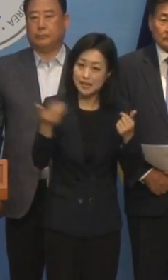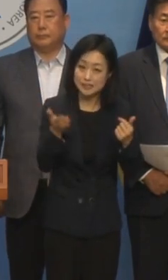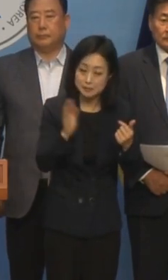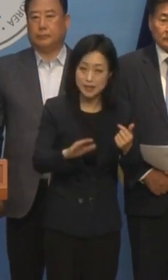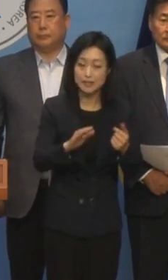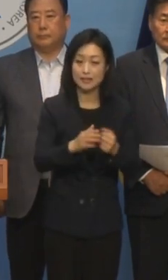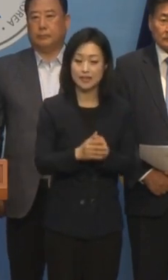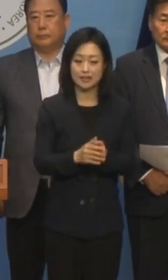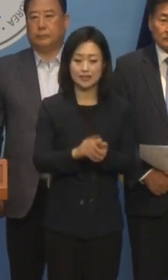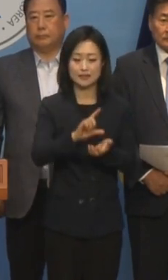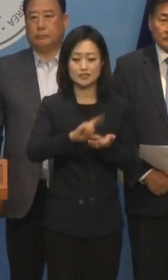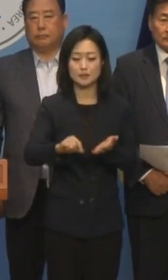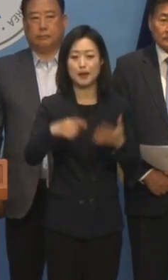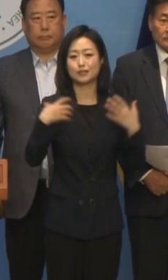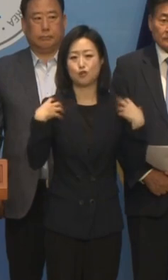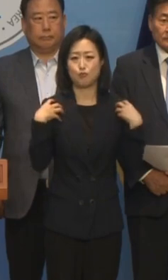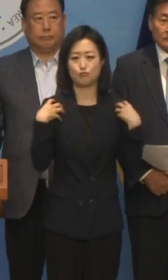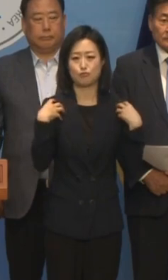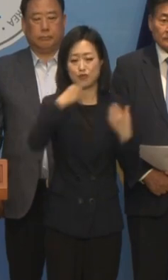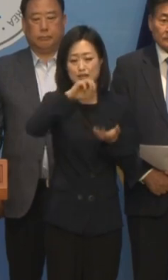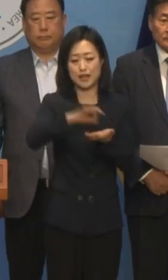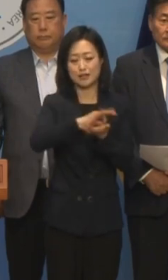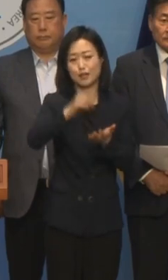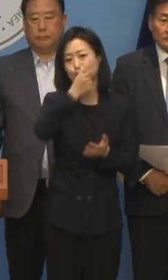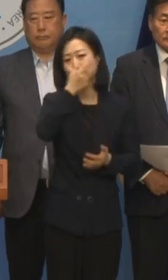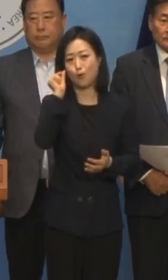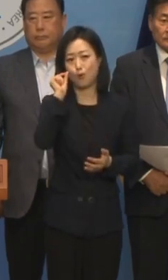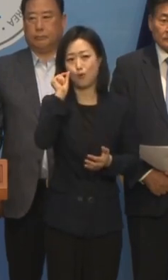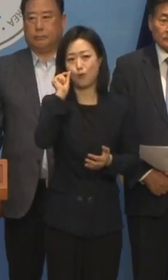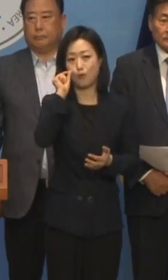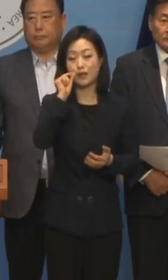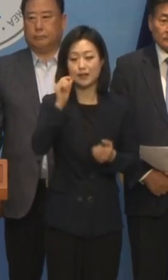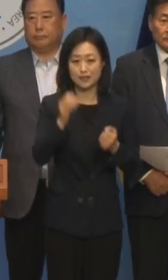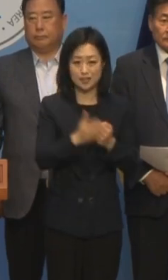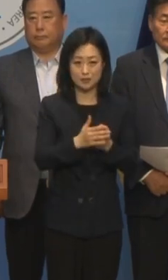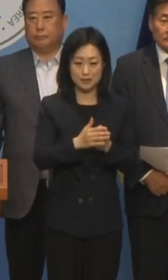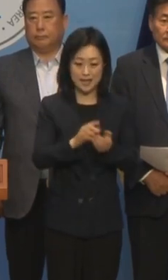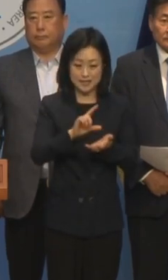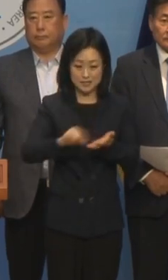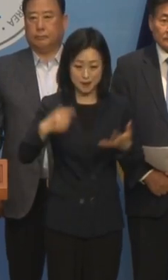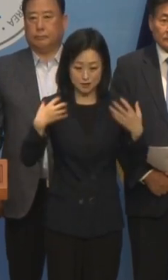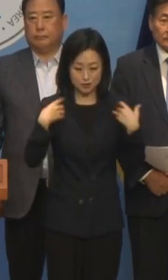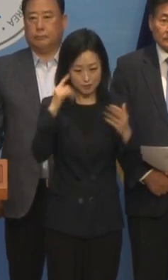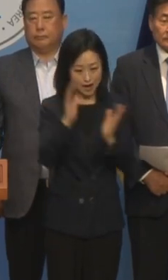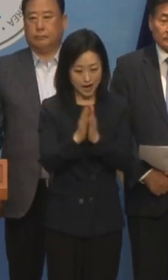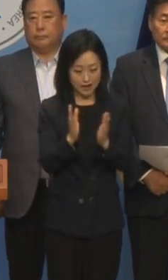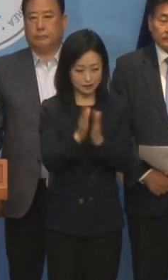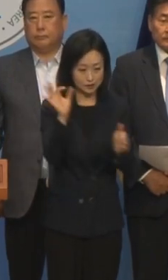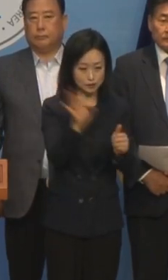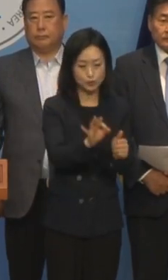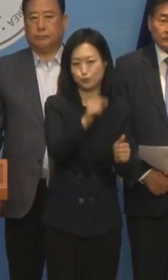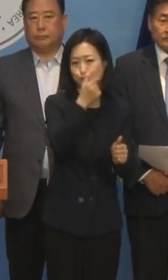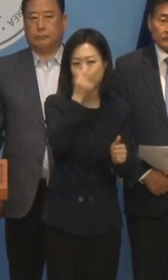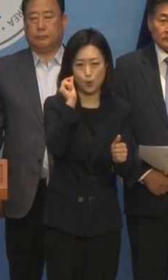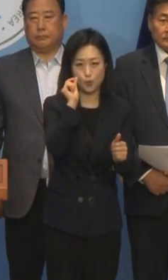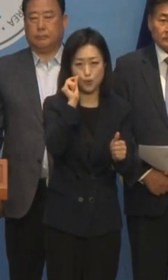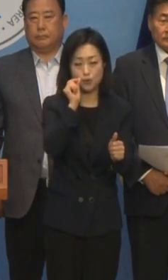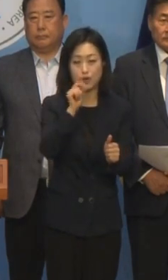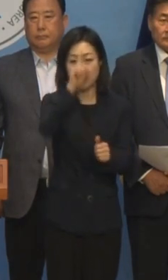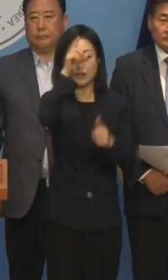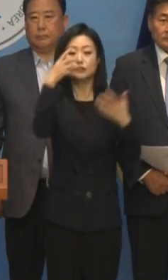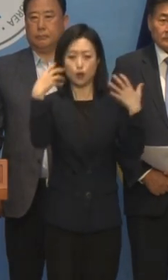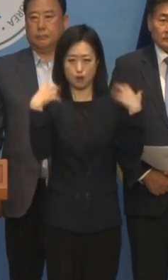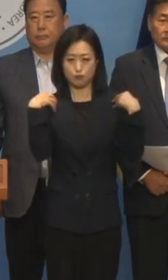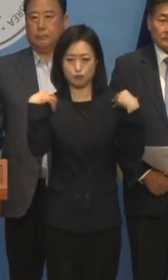부족한 지방 재정과 지역적 한계 때문에 지자체 힘만으로는 어려움이 많습니다. 국가적 차원의 제도